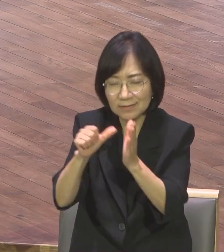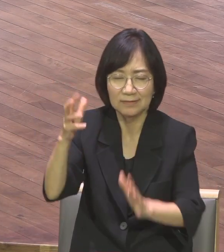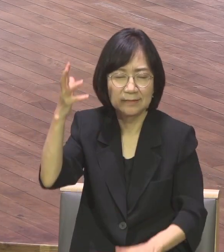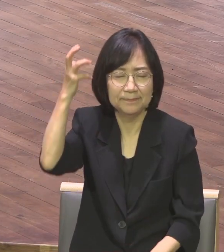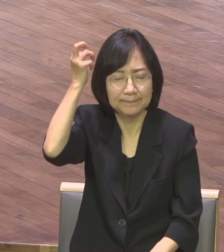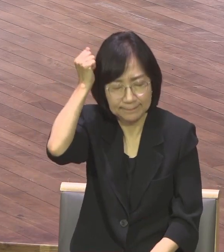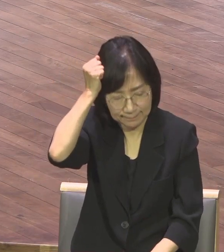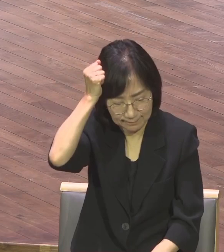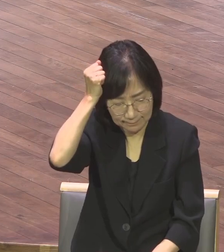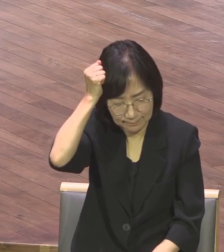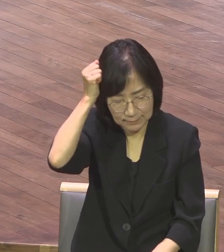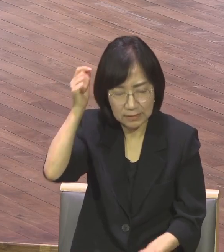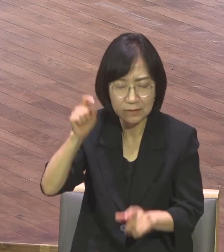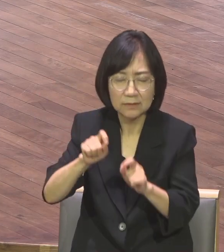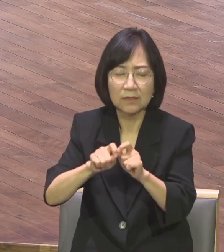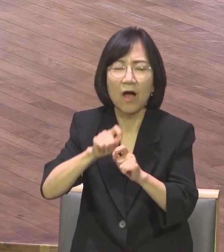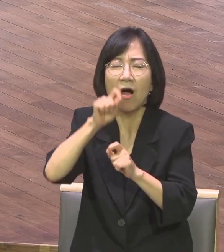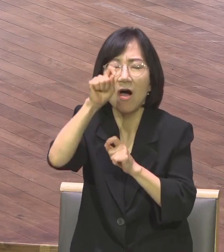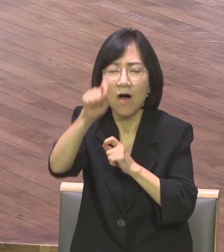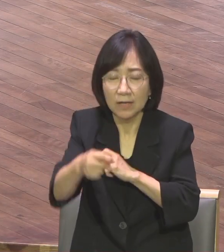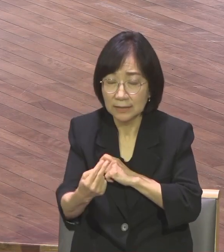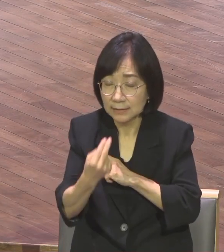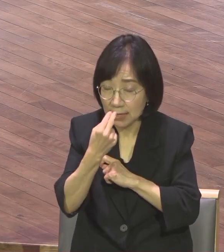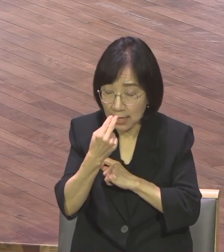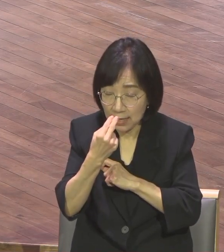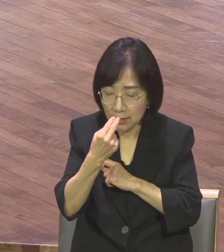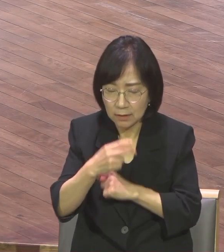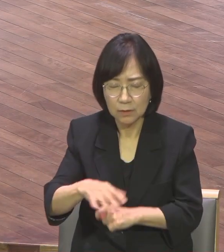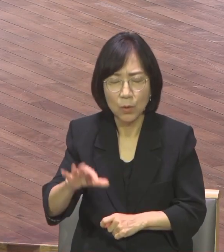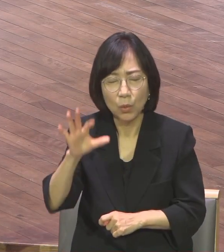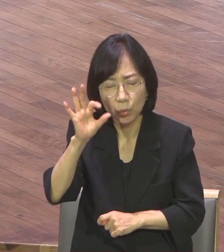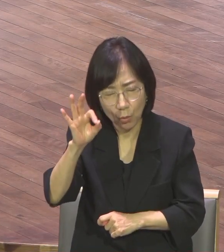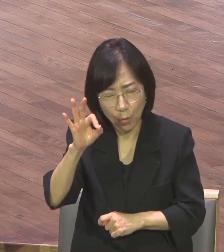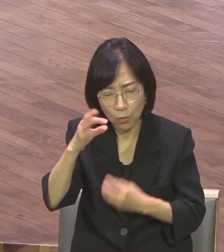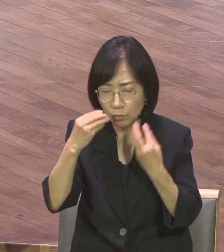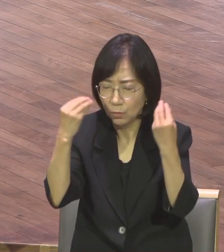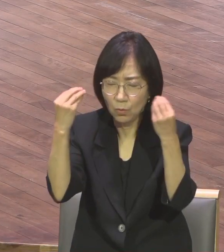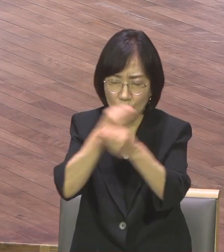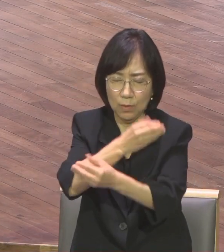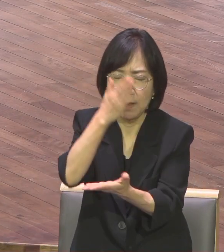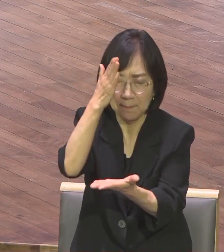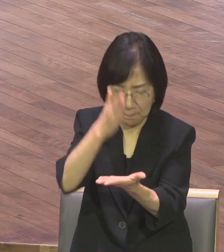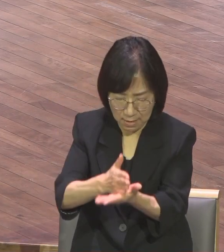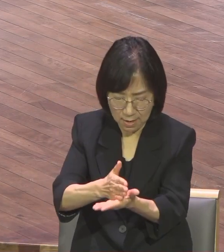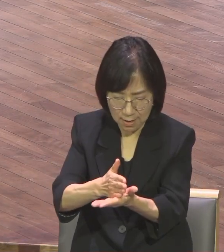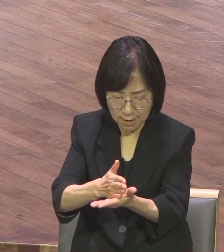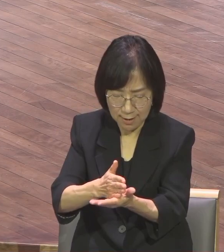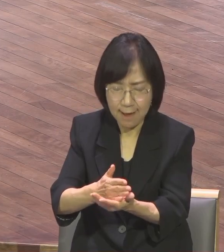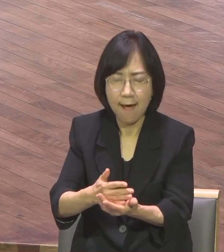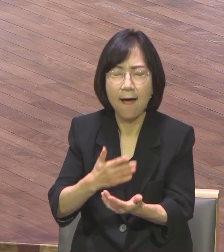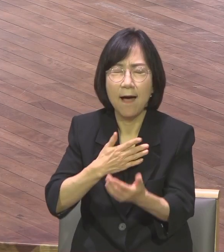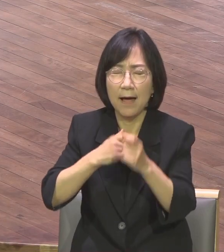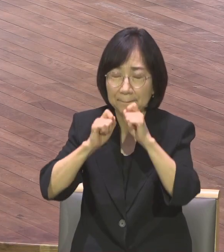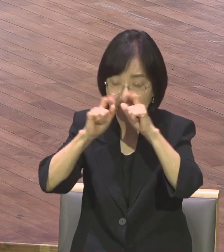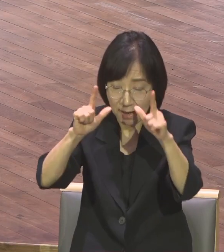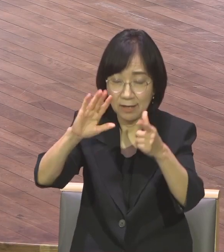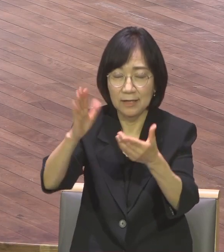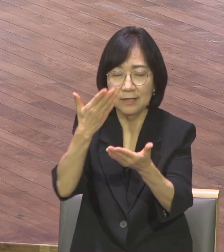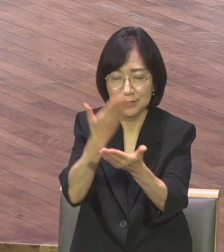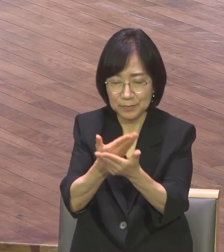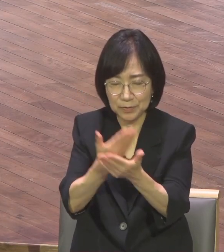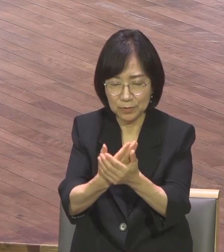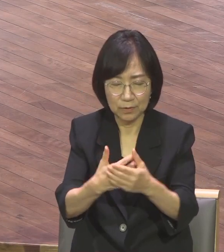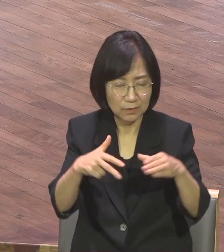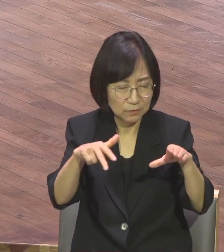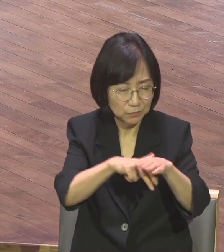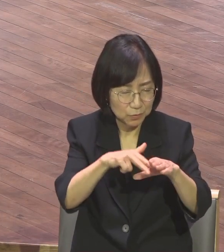없는 영생에 대한 오해가, 물질에 대한 오해가 풀려지게 하여 주시옵시고, 종교인처럼 살지 말고 복음